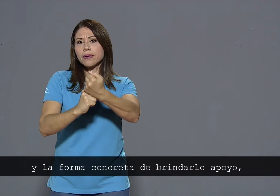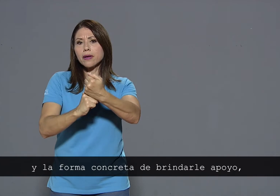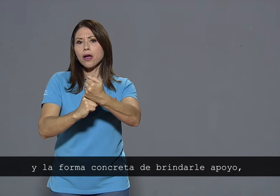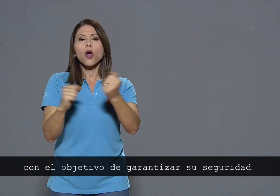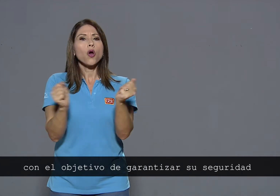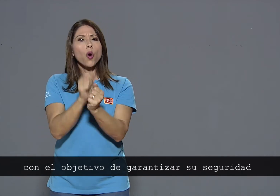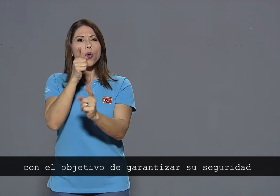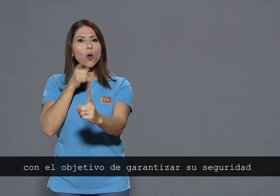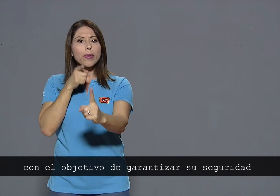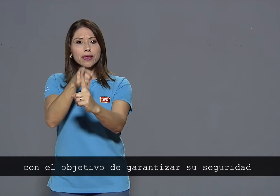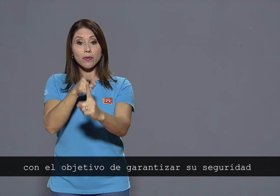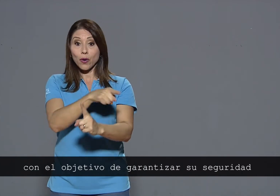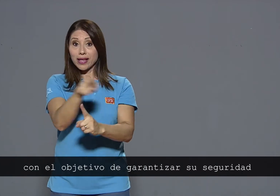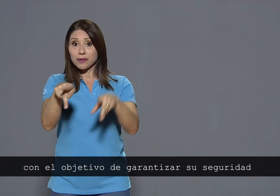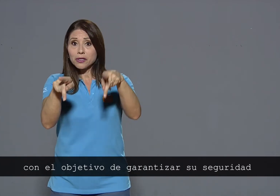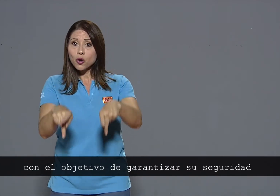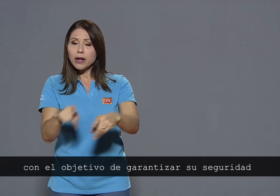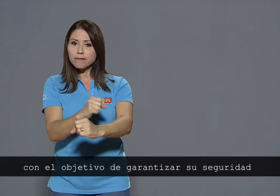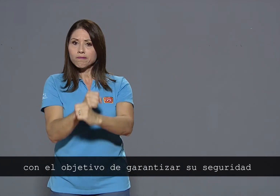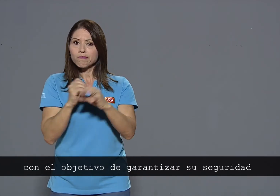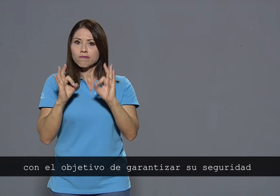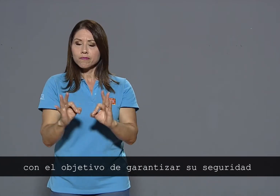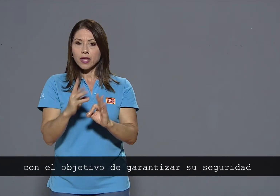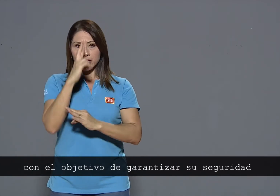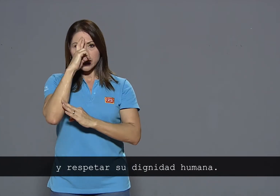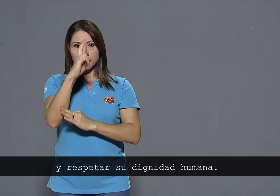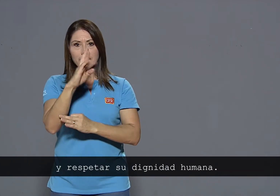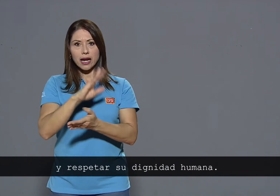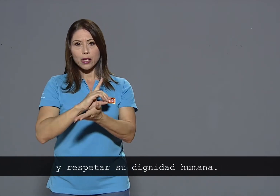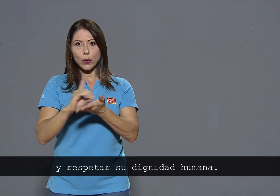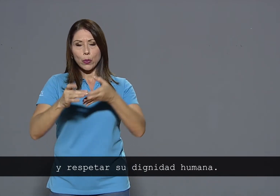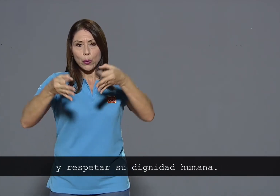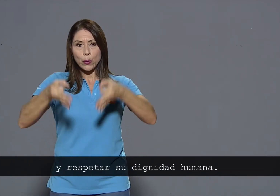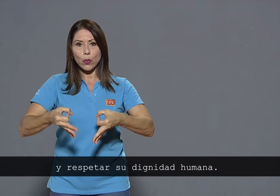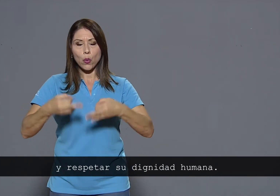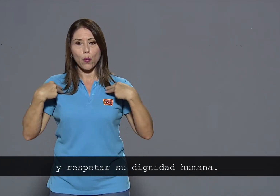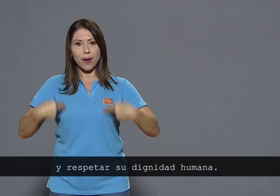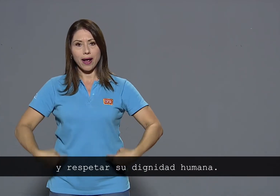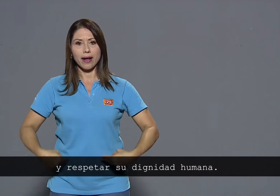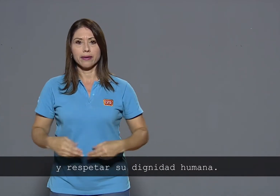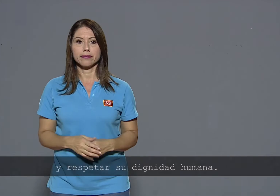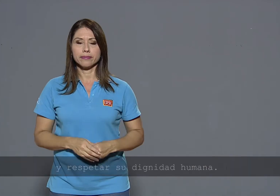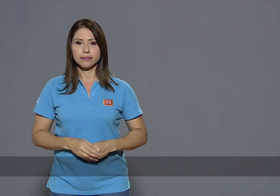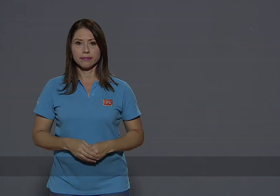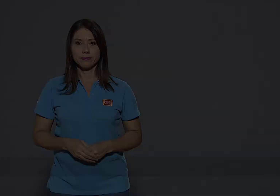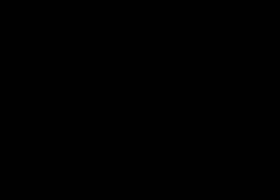brindarle apoyo, con el objetivo de garantizar su seguridad y respetar su dignidad humana.